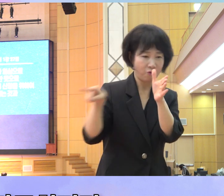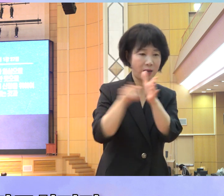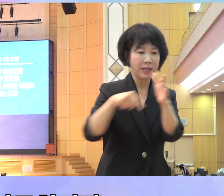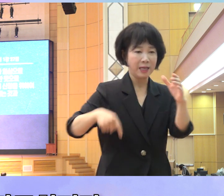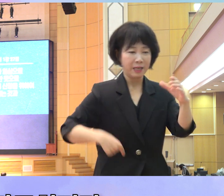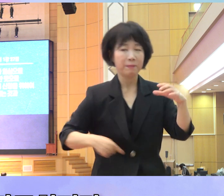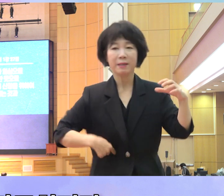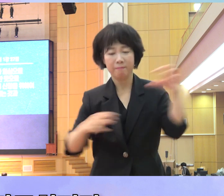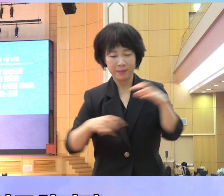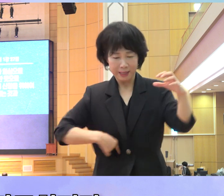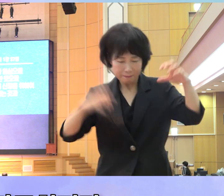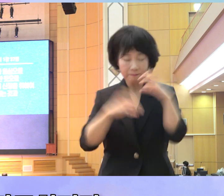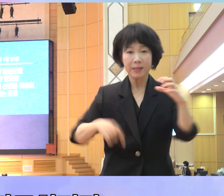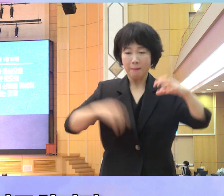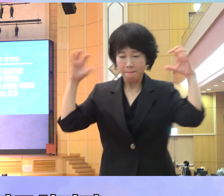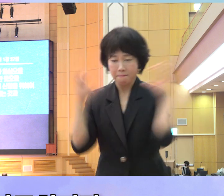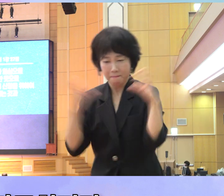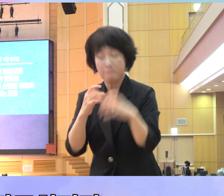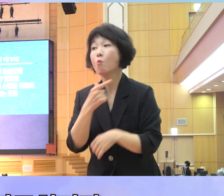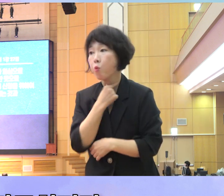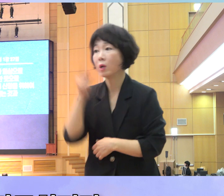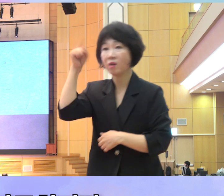것과? 협력하는 것과.